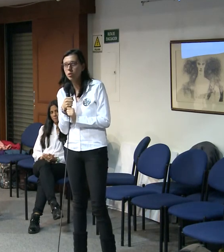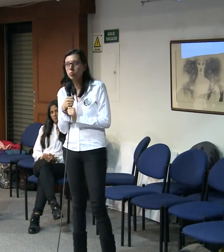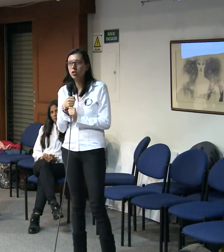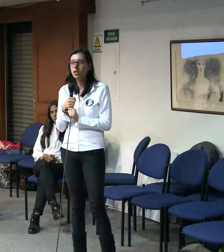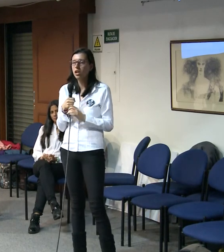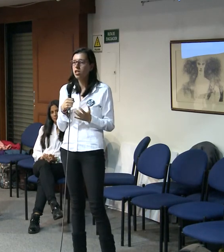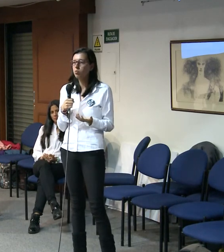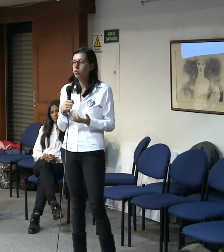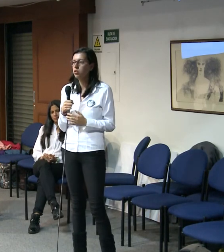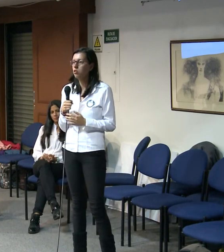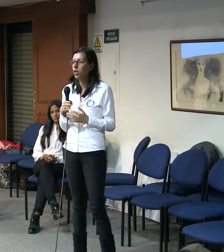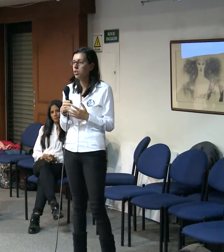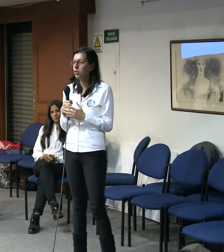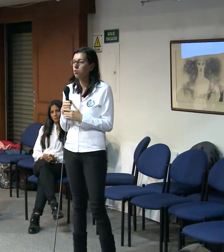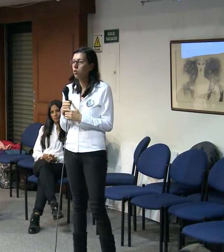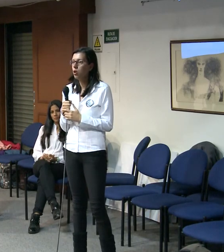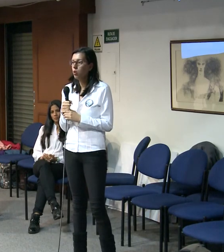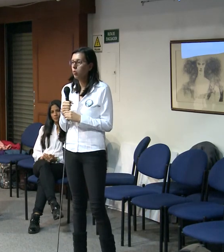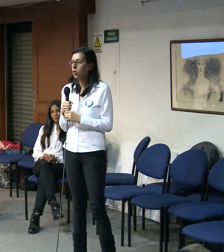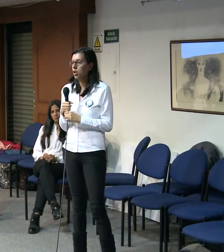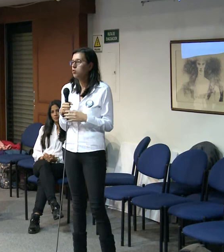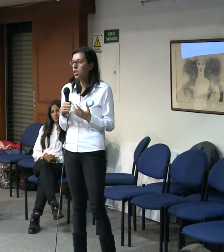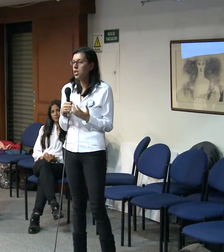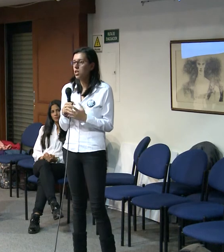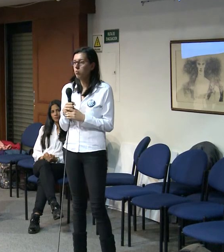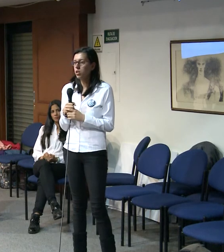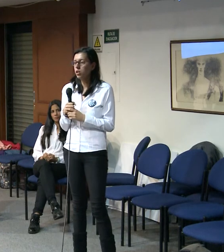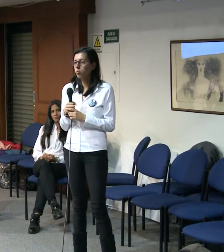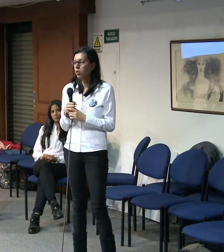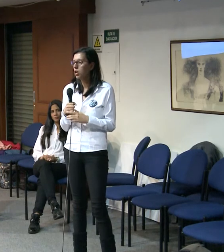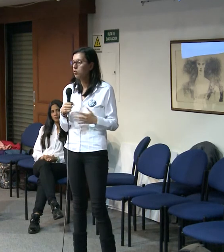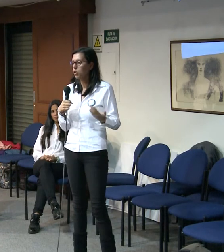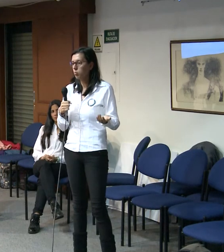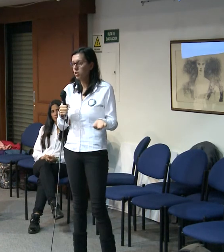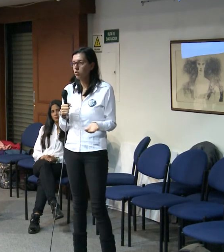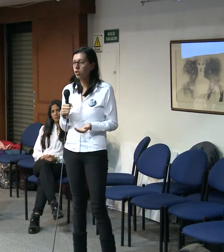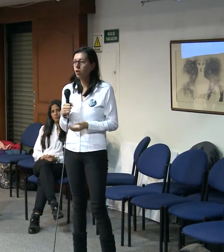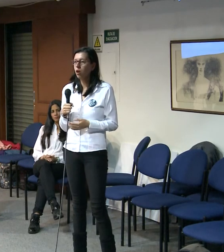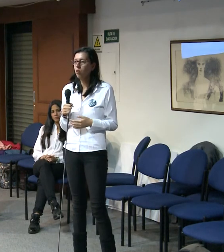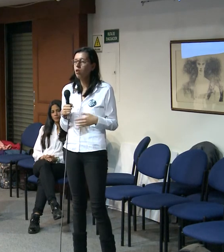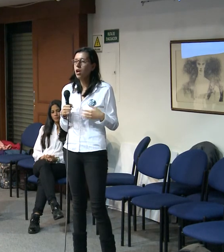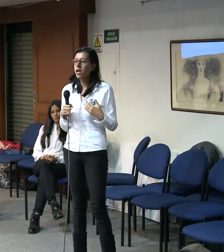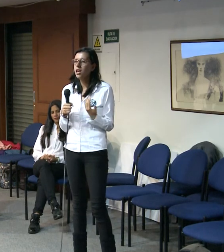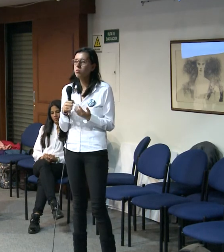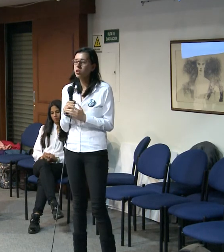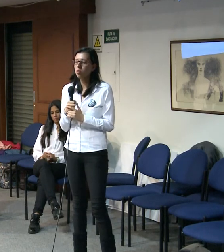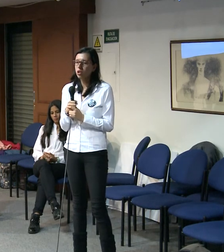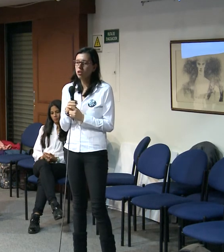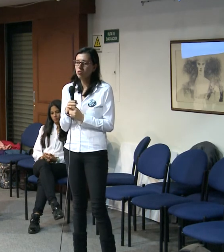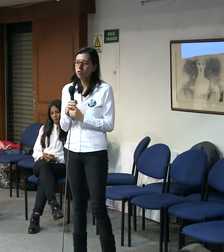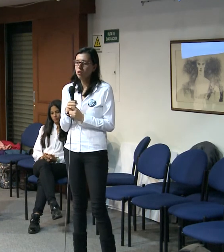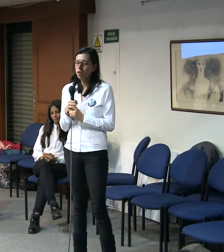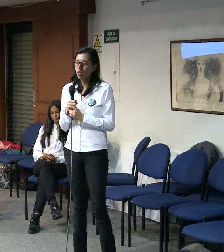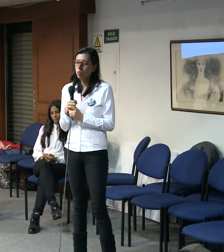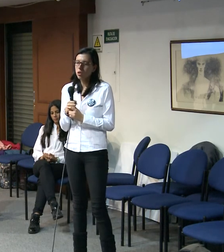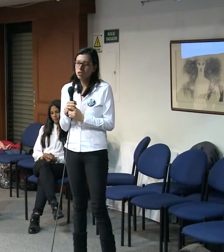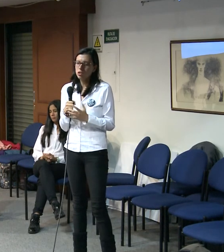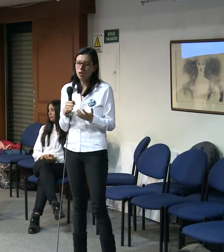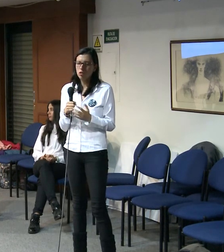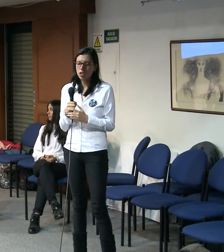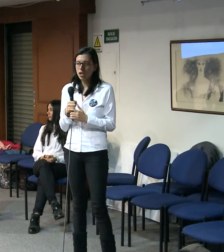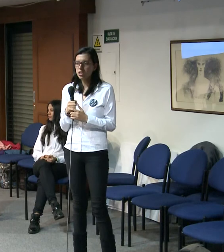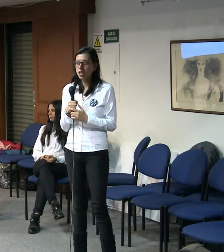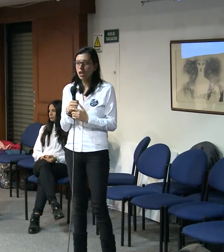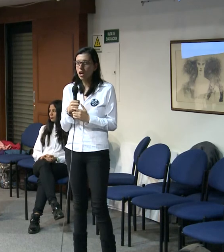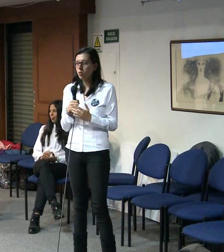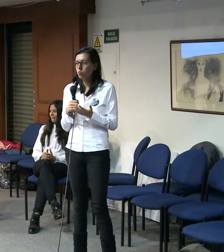Tuvo un papel importante la disposición, la actitud, porque ellos querían aprender, porque es su espacio de trabajo, y además porque ellos, pues es